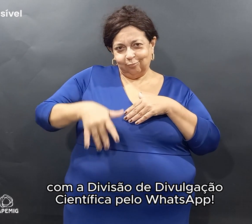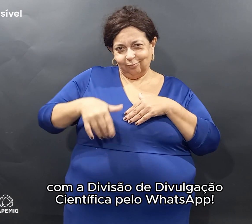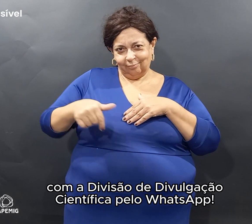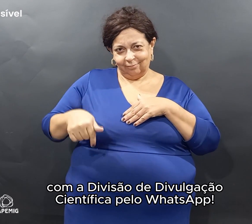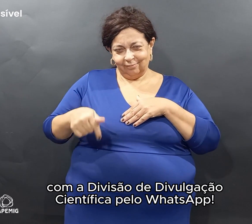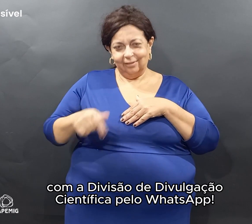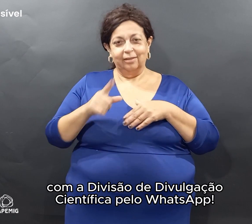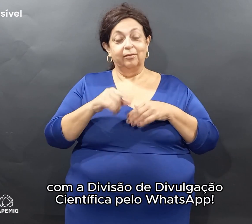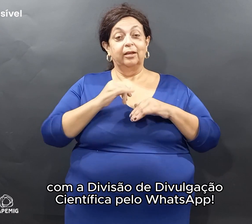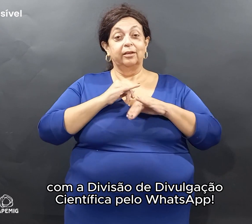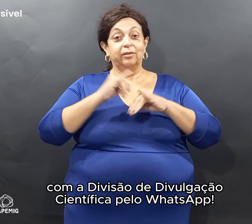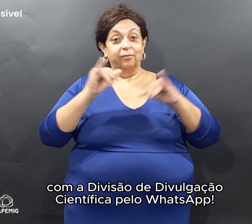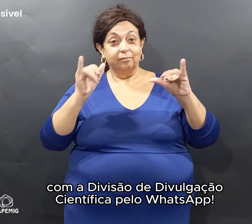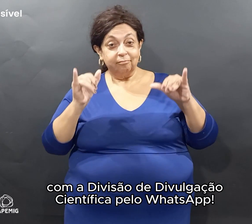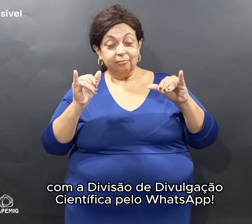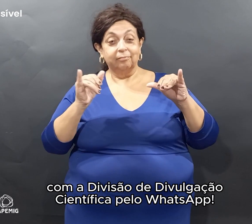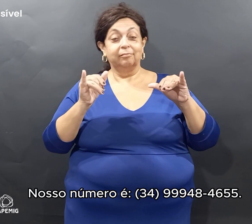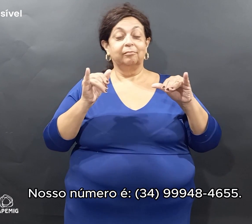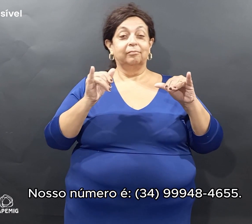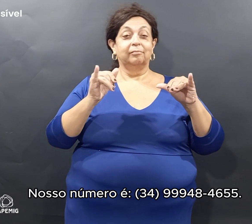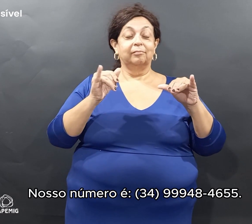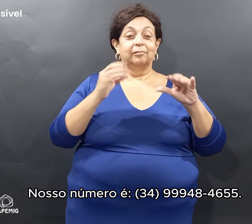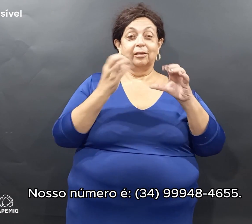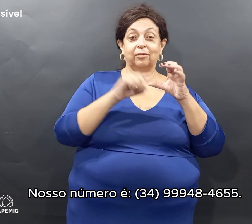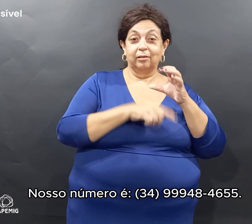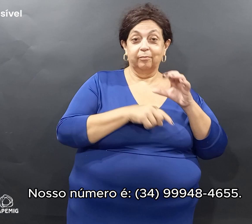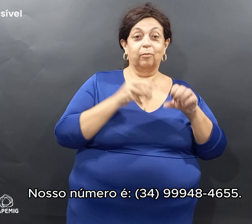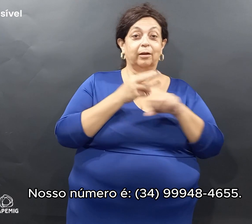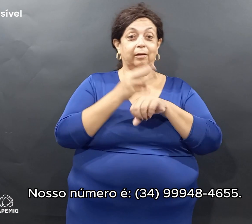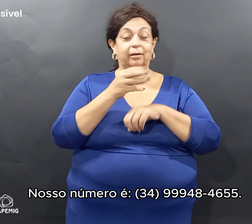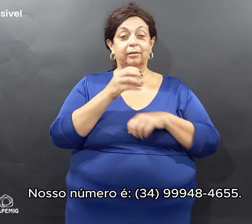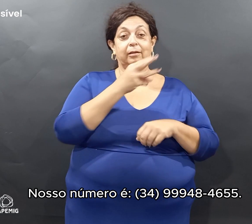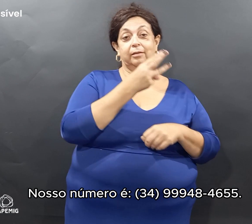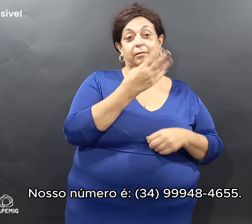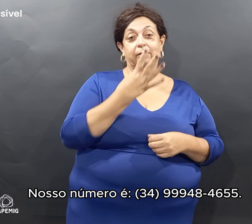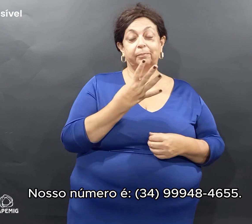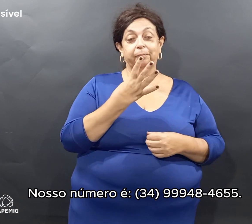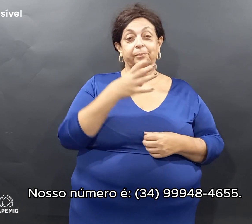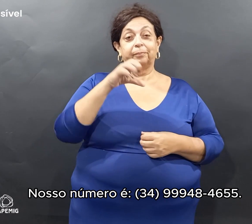com a Divisão de Divulgação Científica pelo WhatsApp. Nosso número é